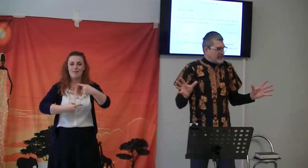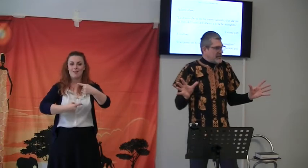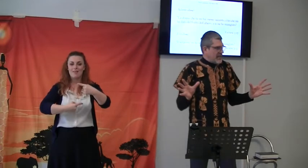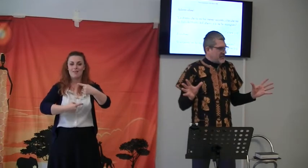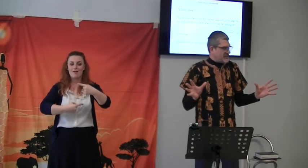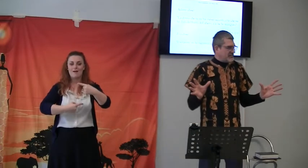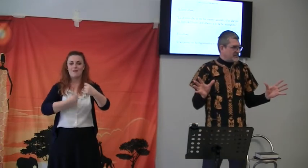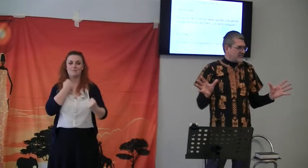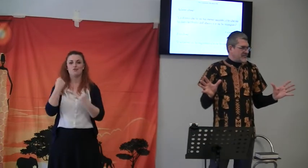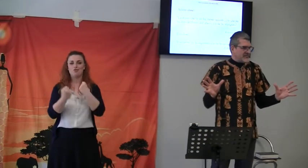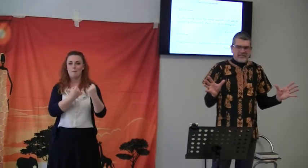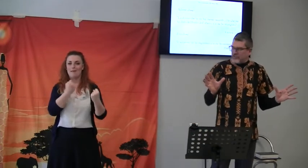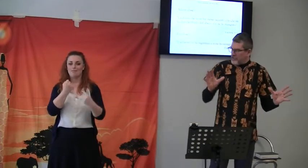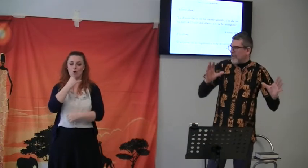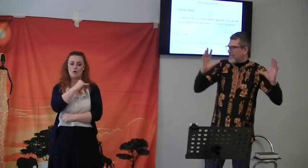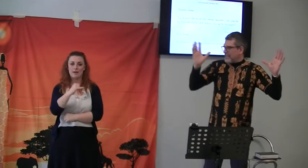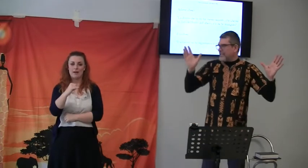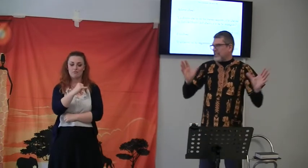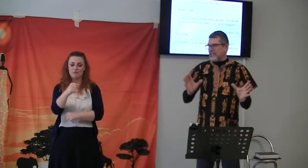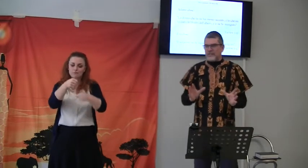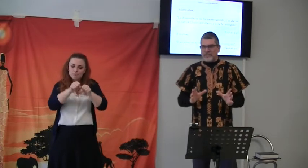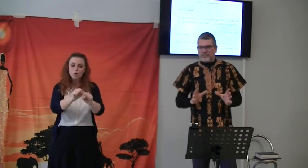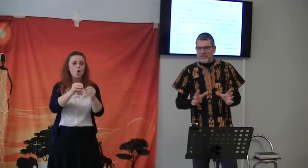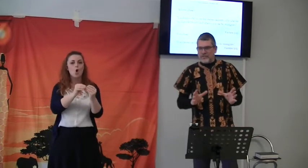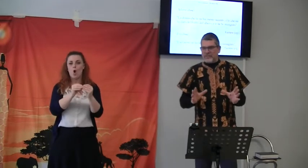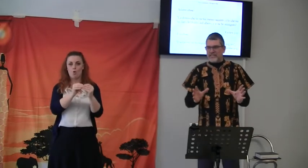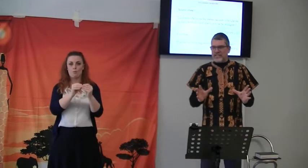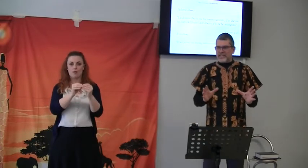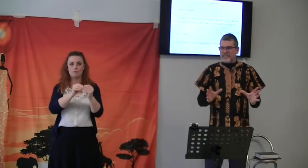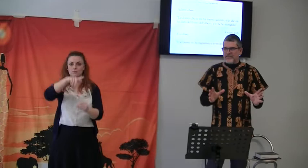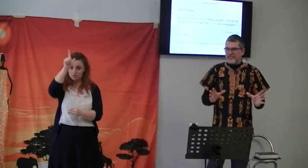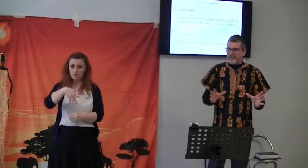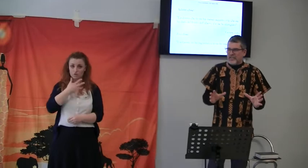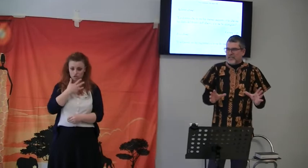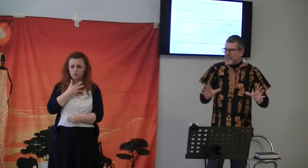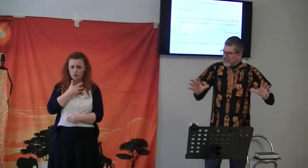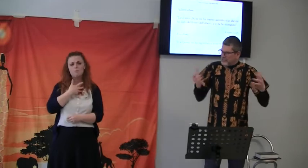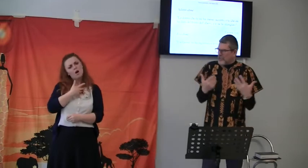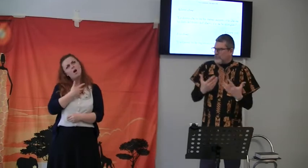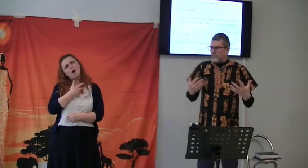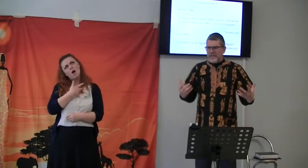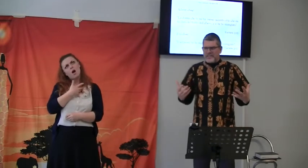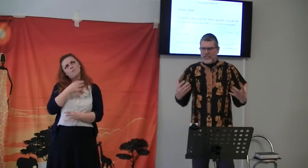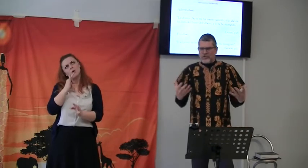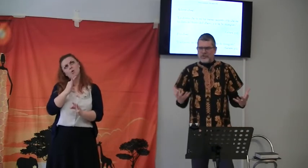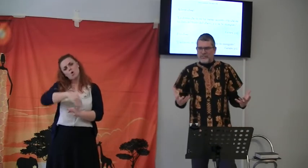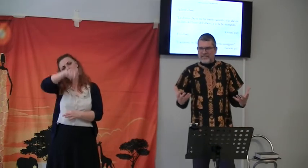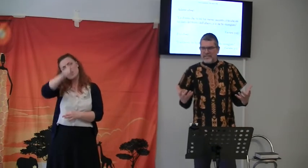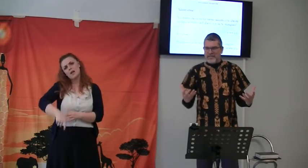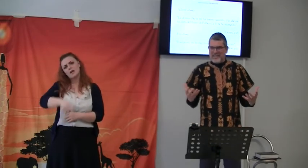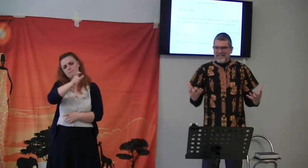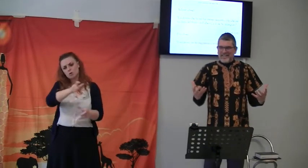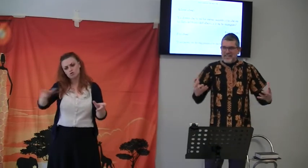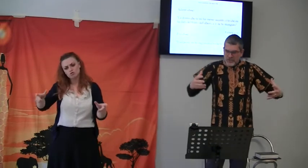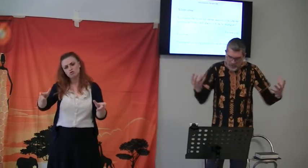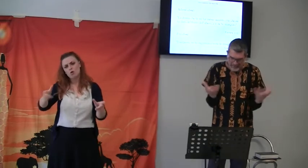particolare noi italiani? Ci sono anche gli altri che fuori del mondo, dall'Italia, che si lamentano. Ma io parlo del mio paese, che lo conosco abbastanza